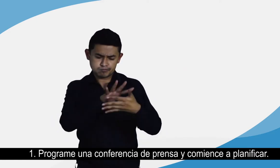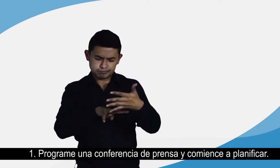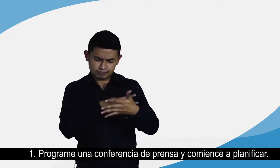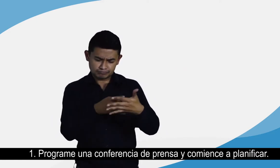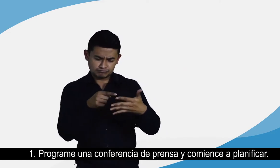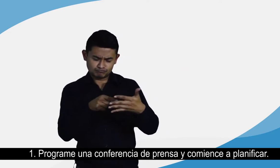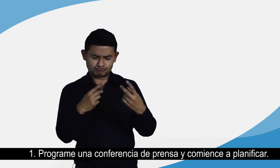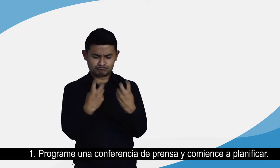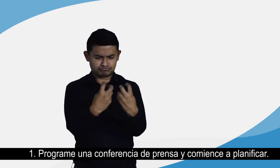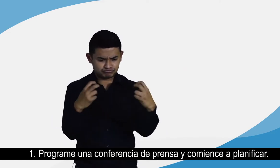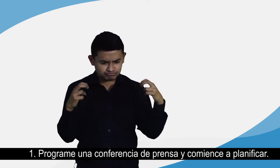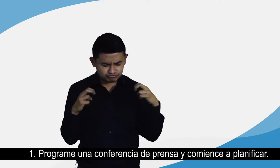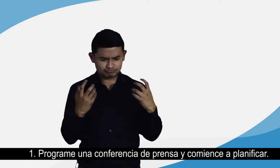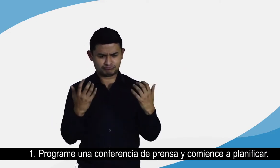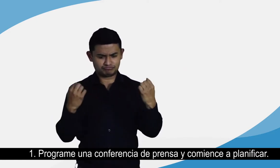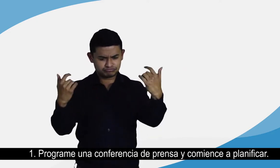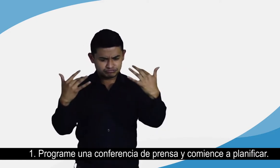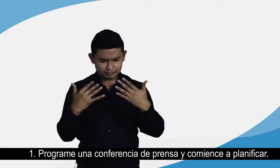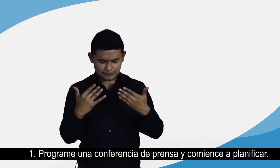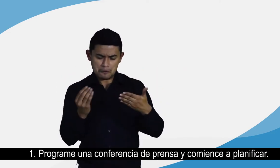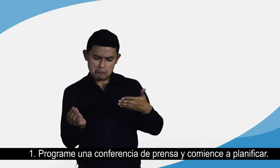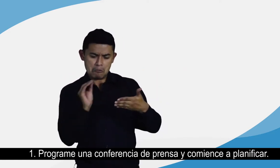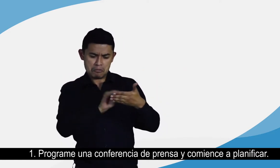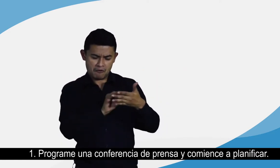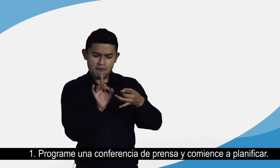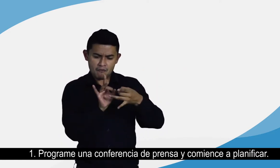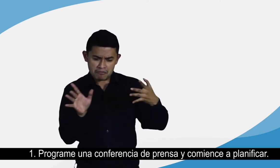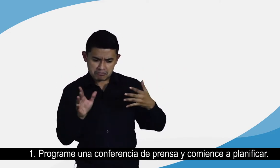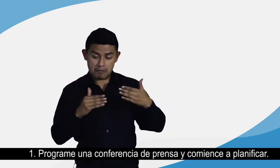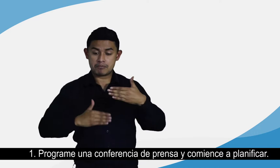1. Programe la conferencia de prensa y comience a planificar.